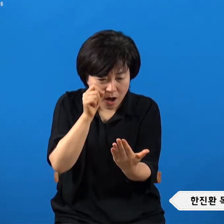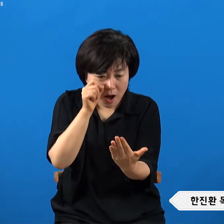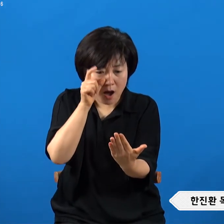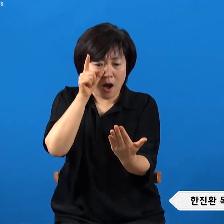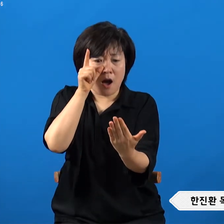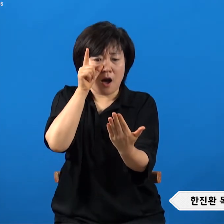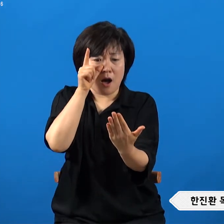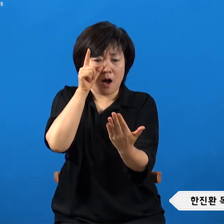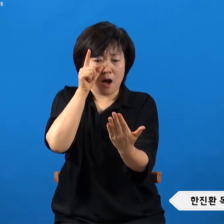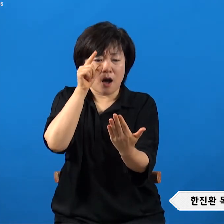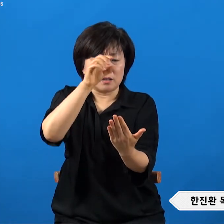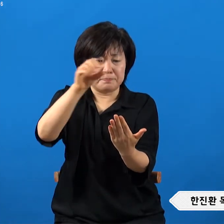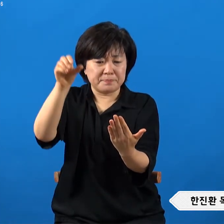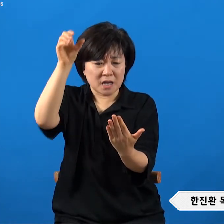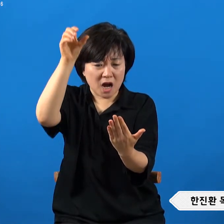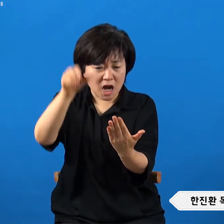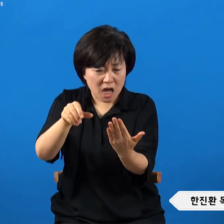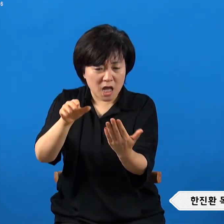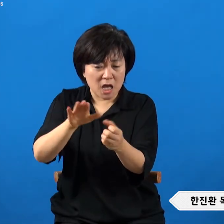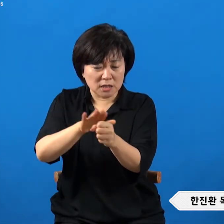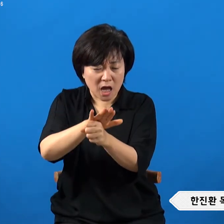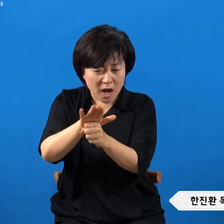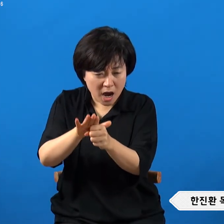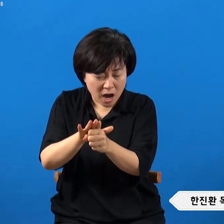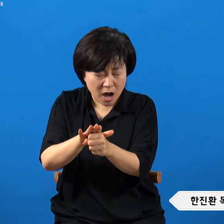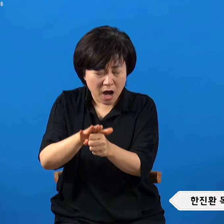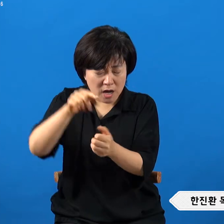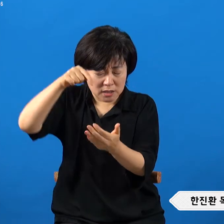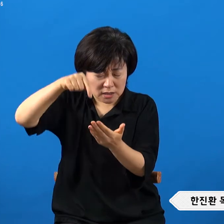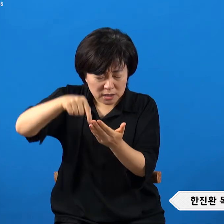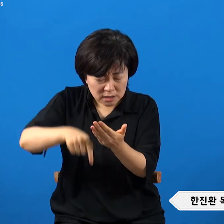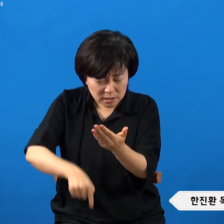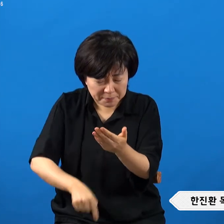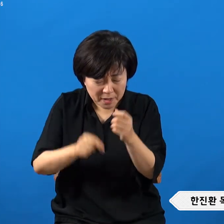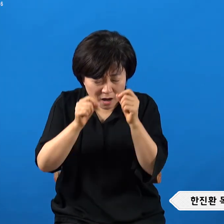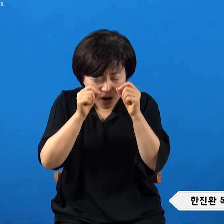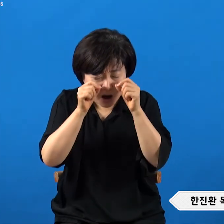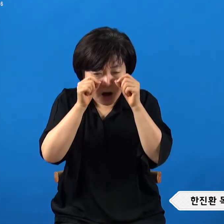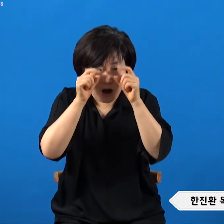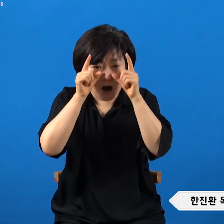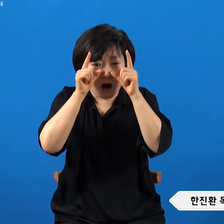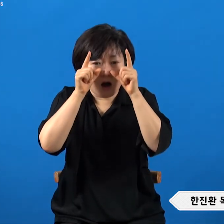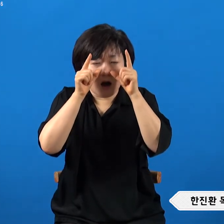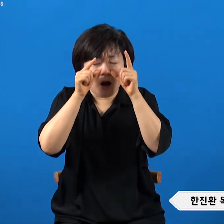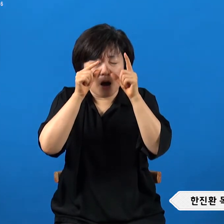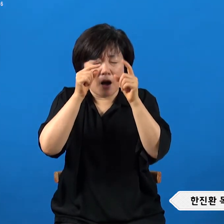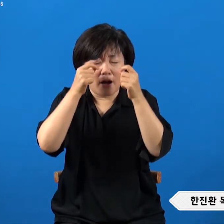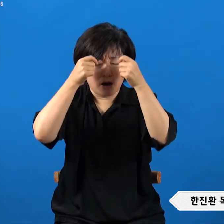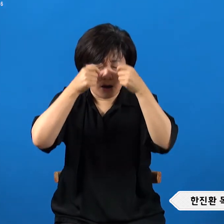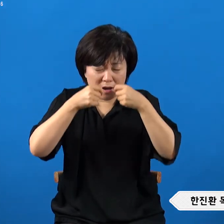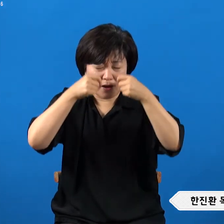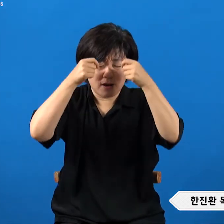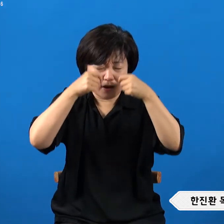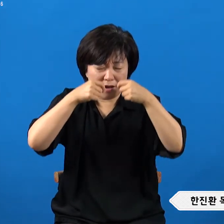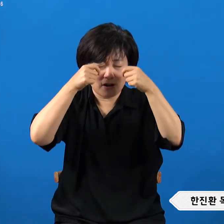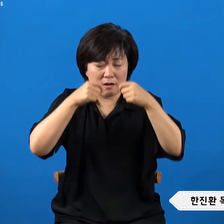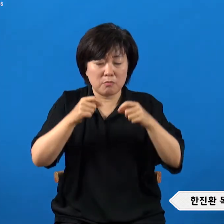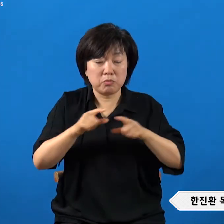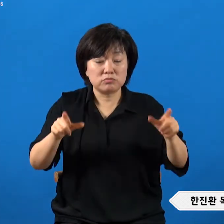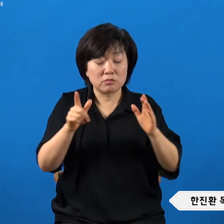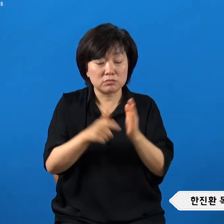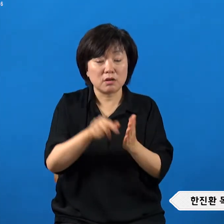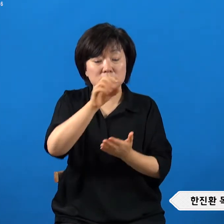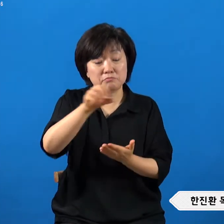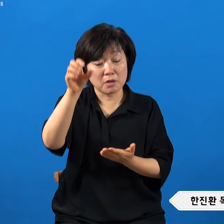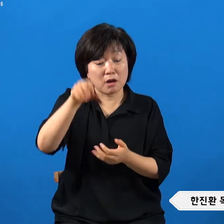있습니다. 십자가의 사랑을 깊이 깨달을 때가 있습니다. 그래서 막 눈물이 납니다. 보통